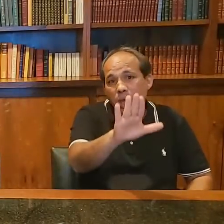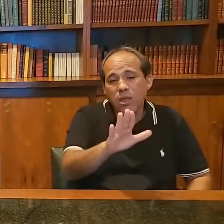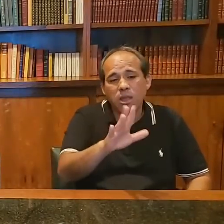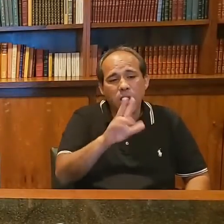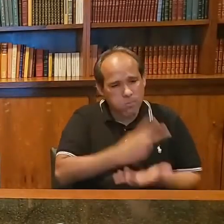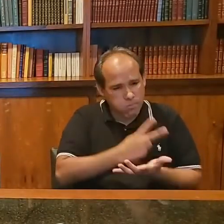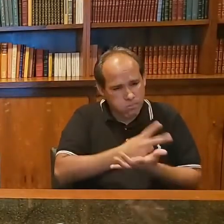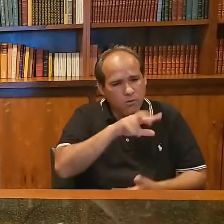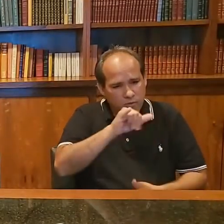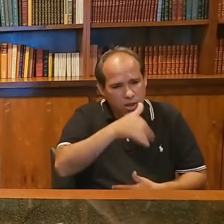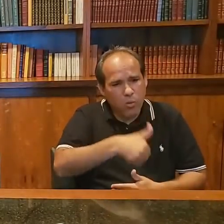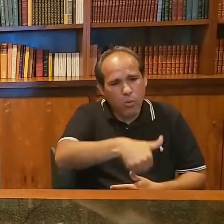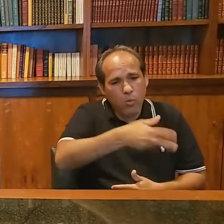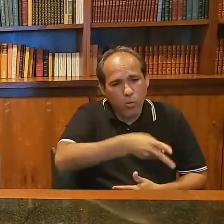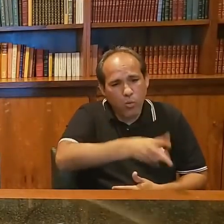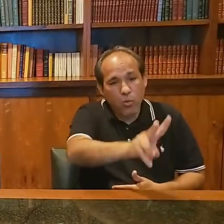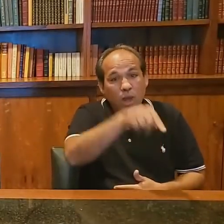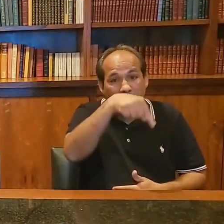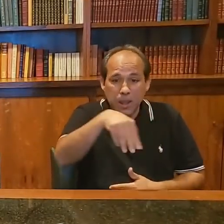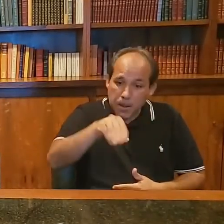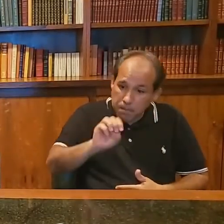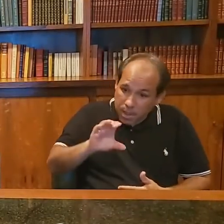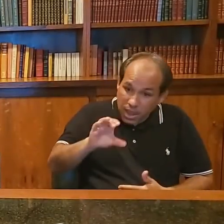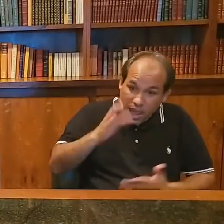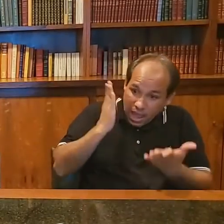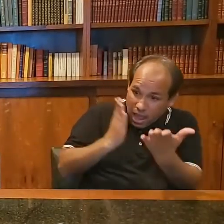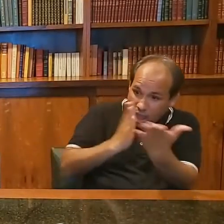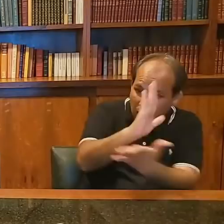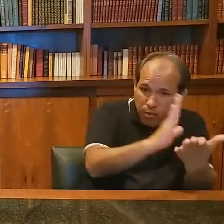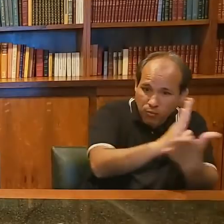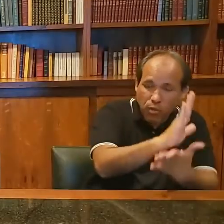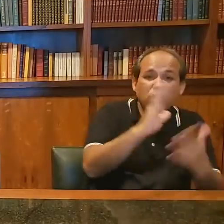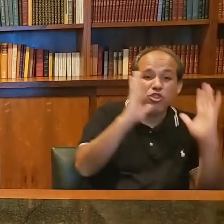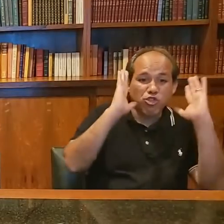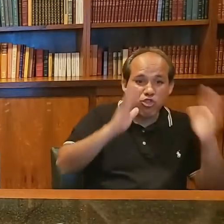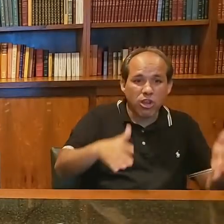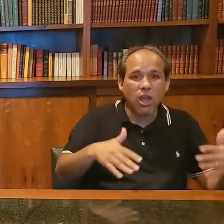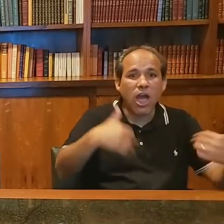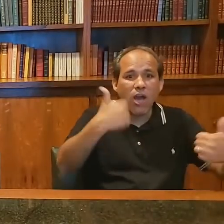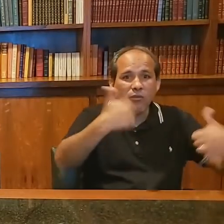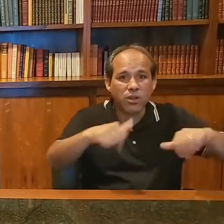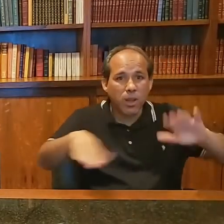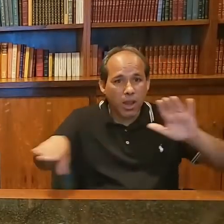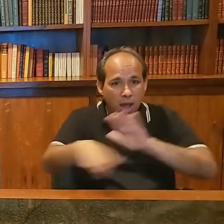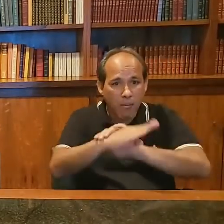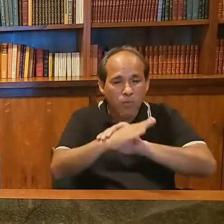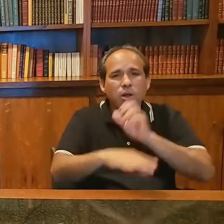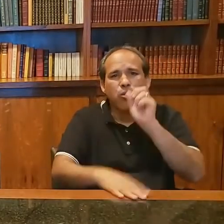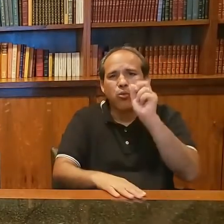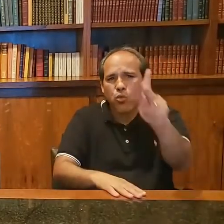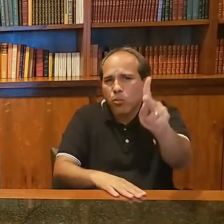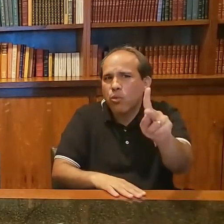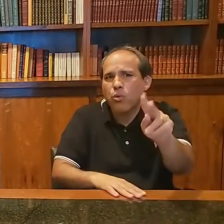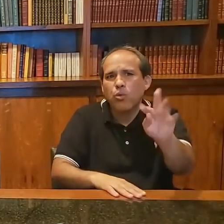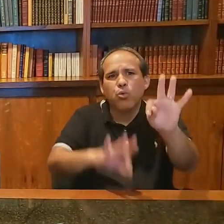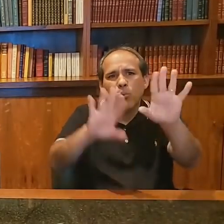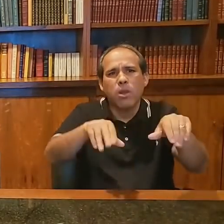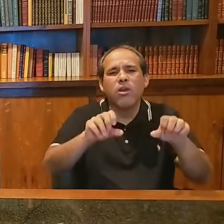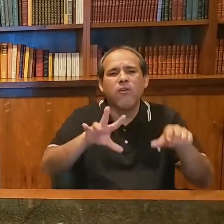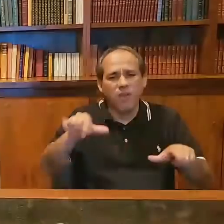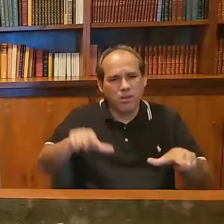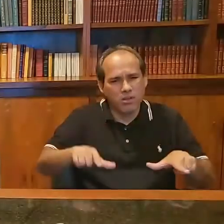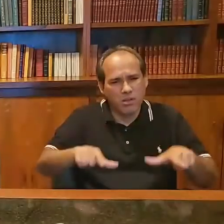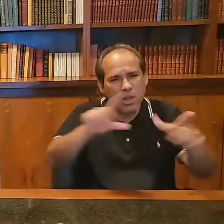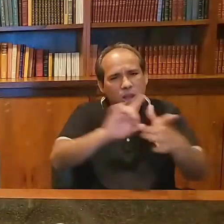Tendo condição, o MEC não tem problema. Passou nos exames, eles vão poder ter a autorização